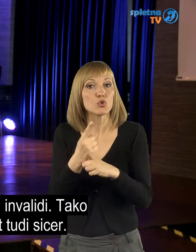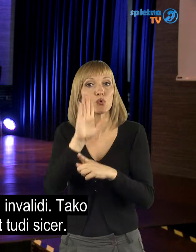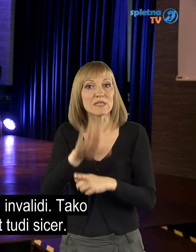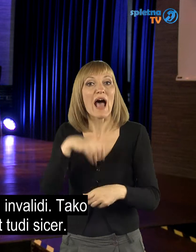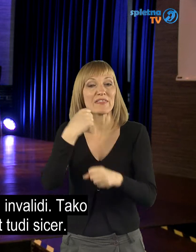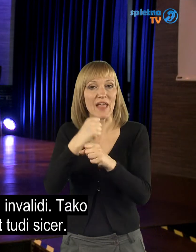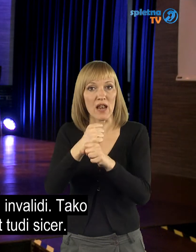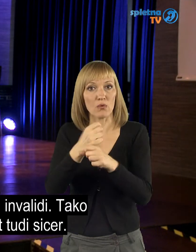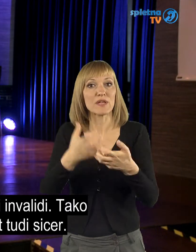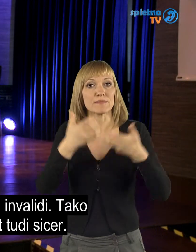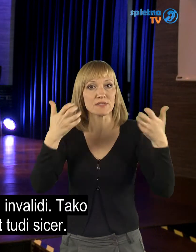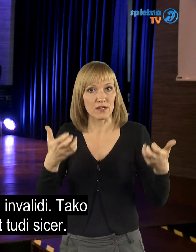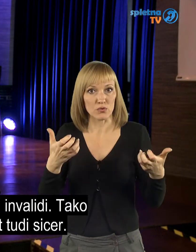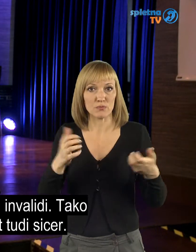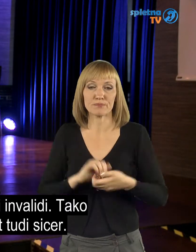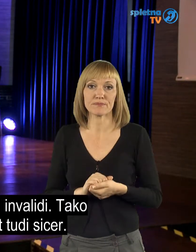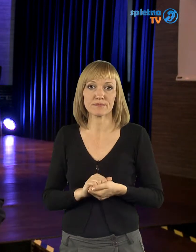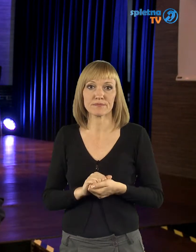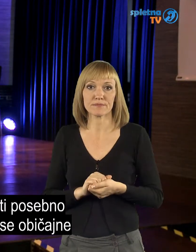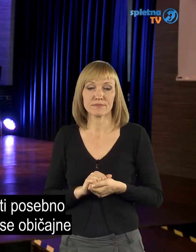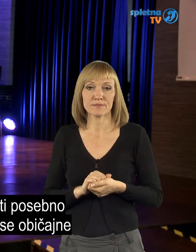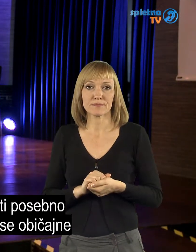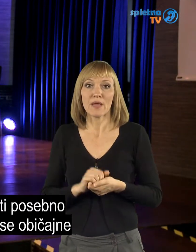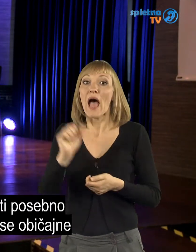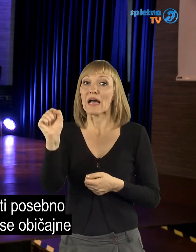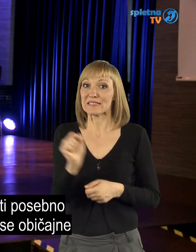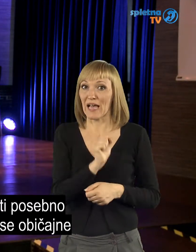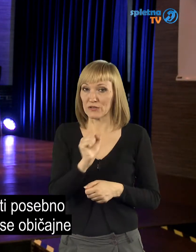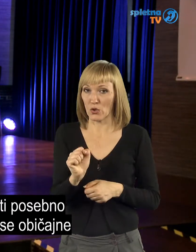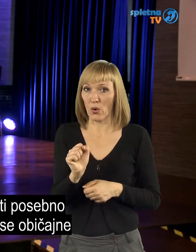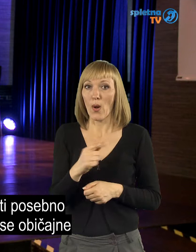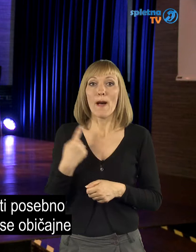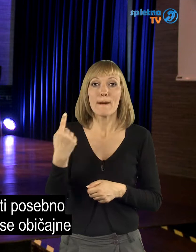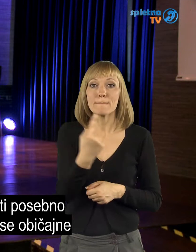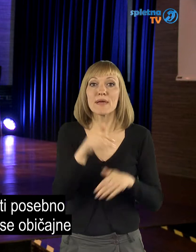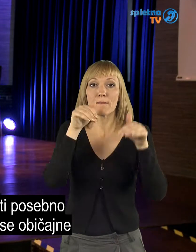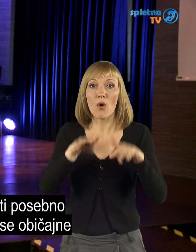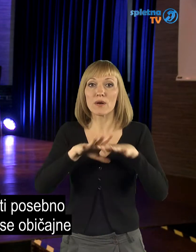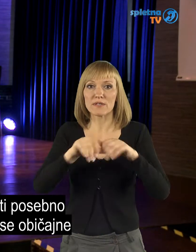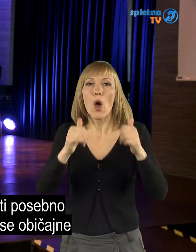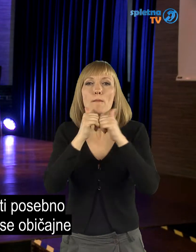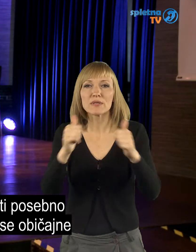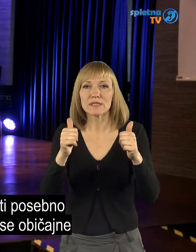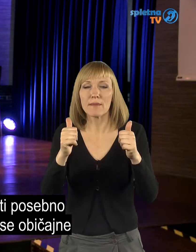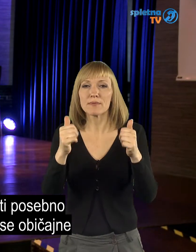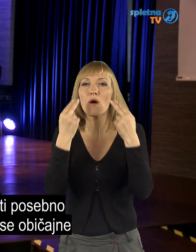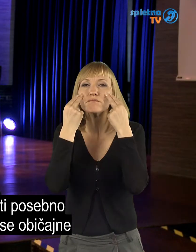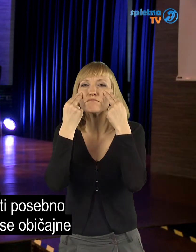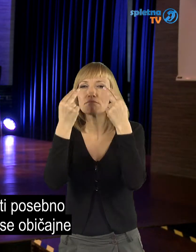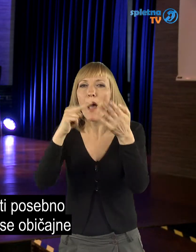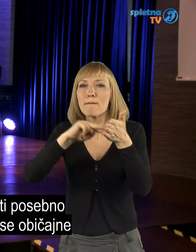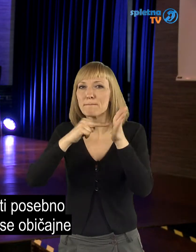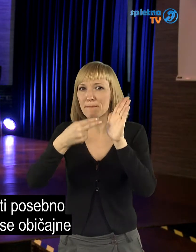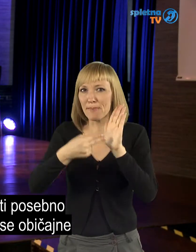accessing labor market or whatever. So we do need to have a special